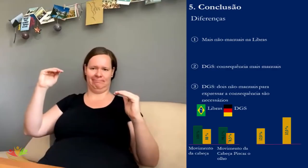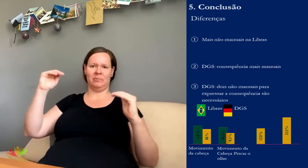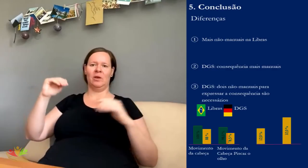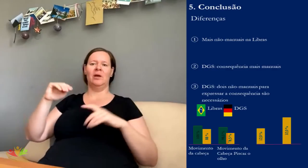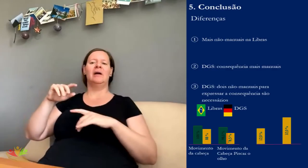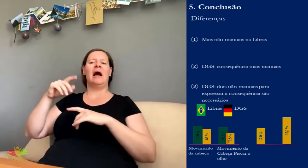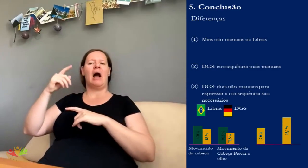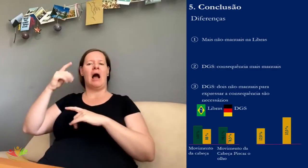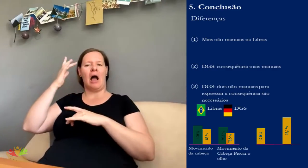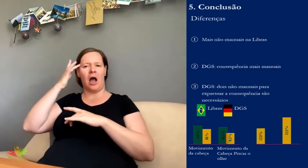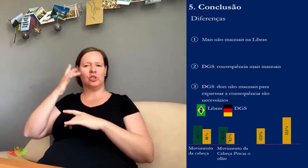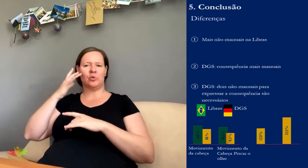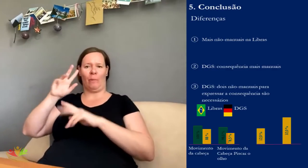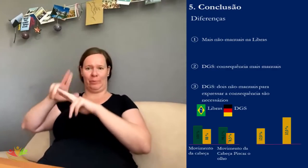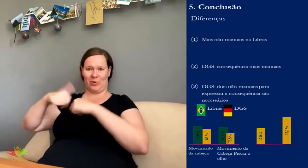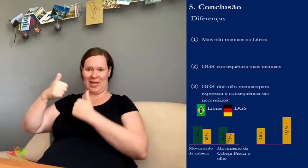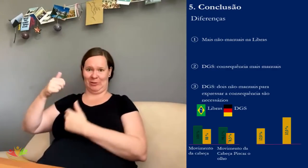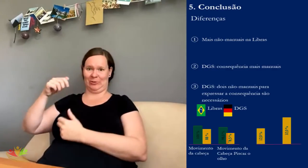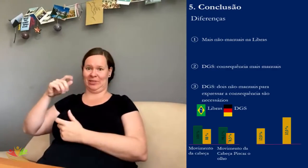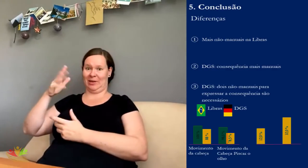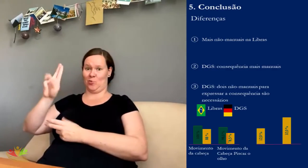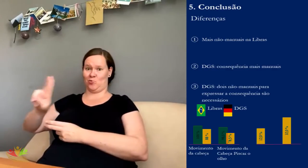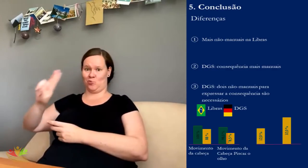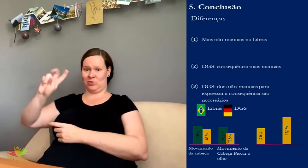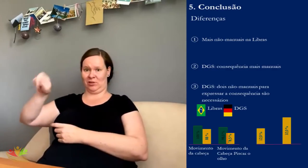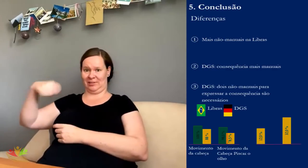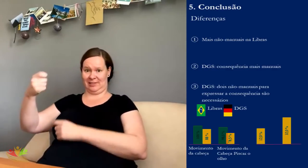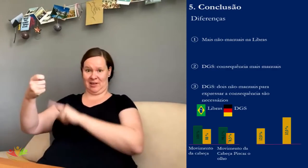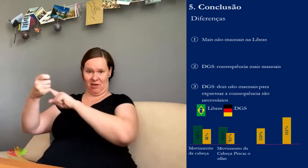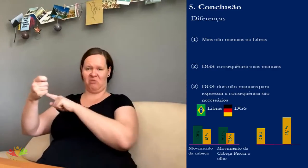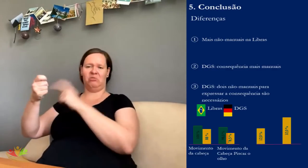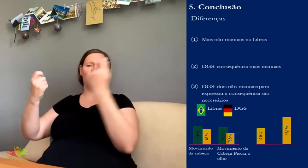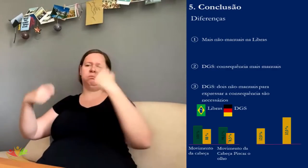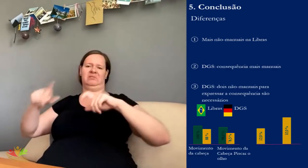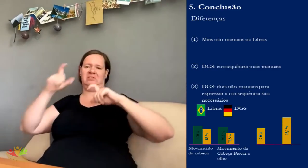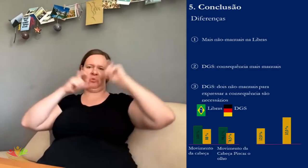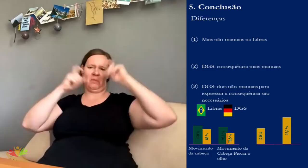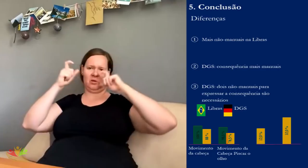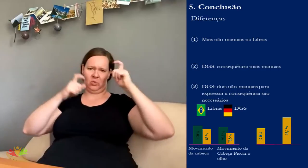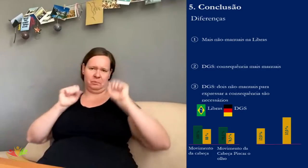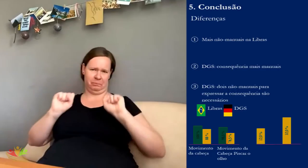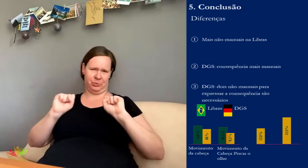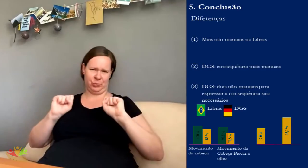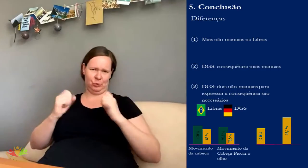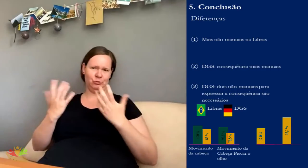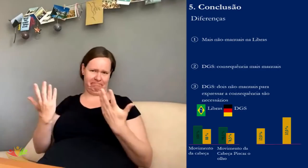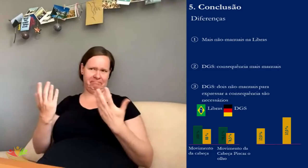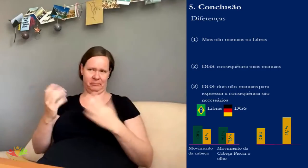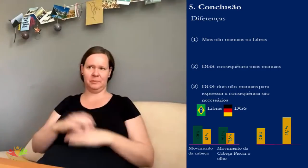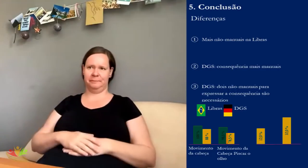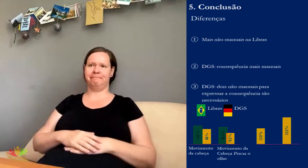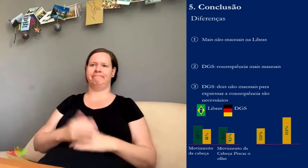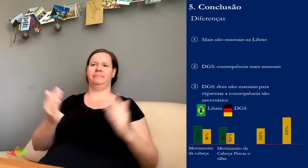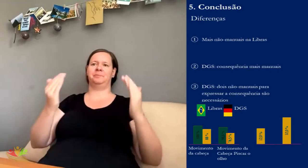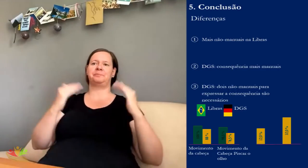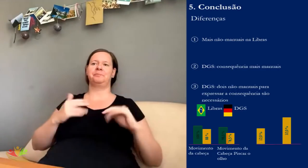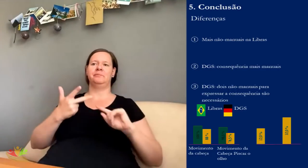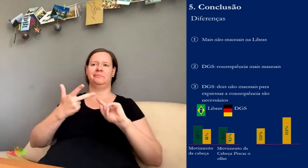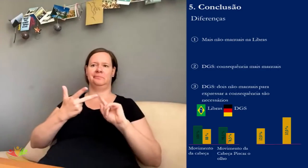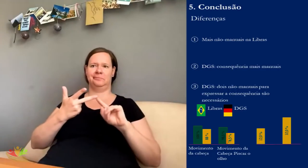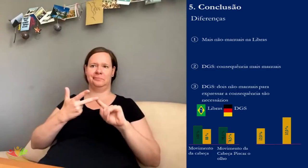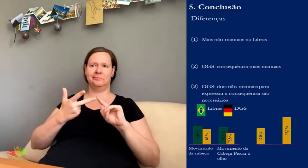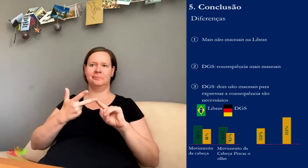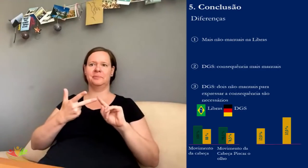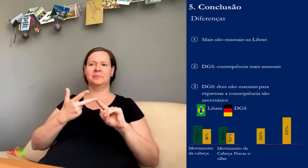Então, num segundo comparativo, o que, que a gente pode ver? Que na língua de sinais alemã,